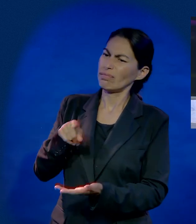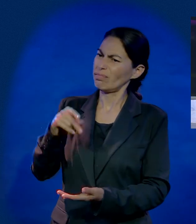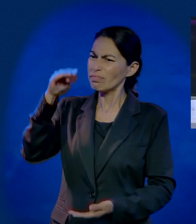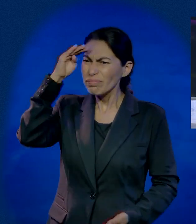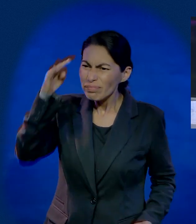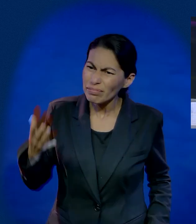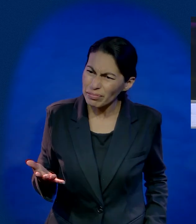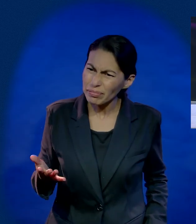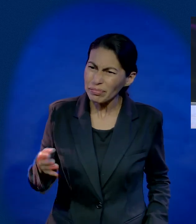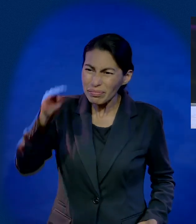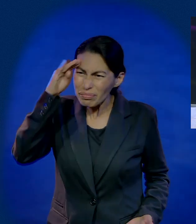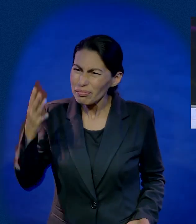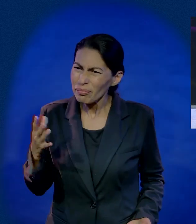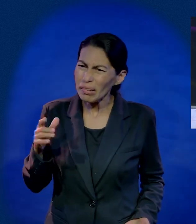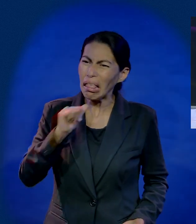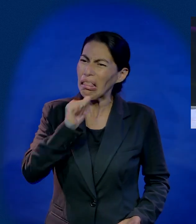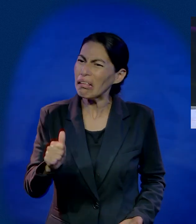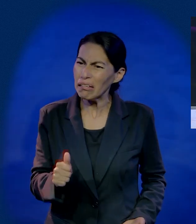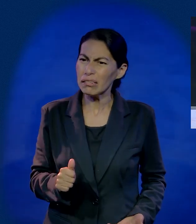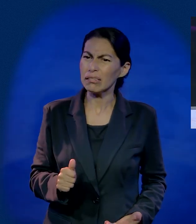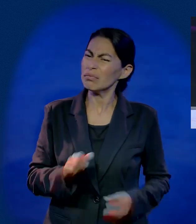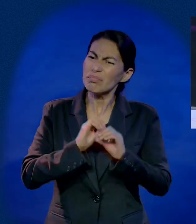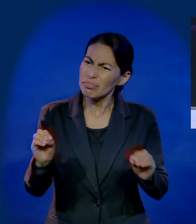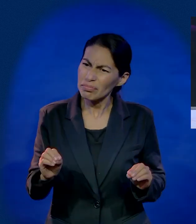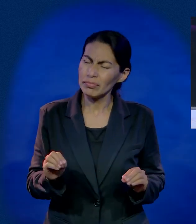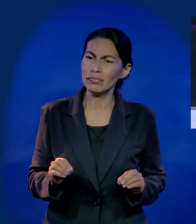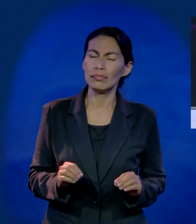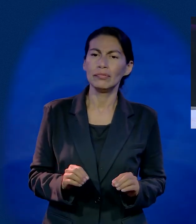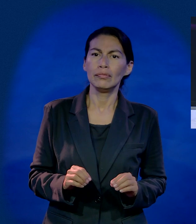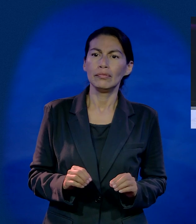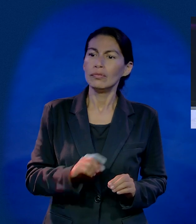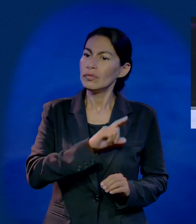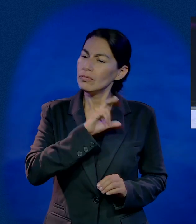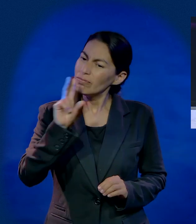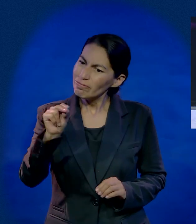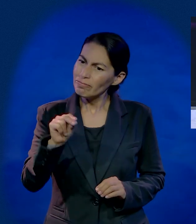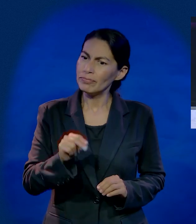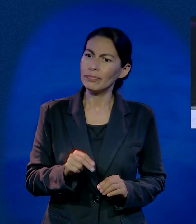Se para el muchacho y dice, ¿lo vas a pensar? ¿Lo vas a pensar? ¿Lo vas a pensar nada?